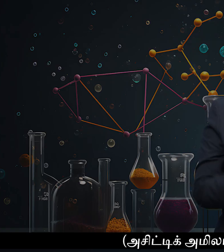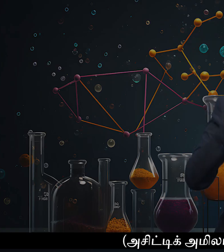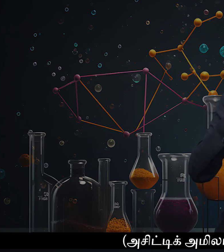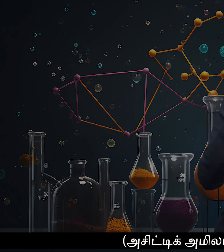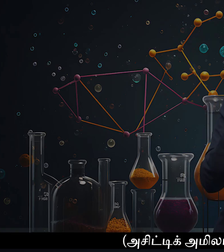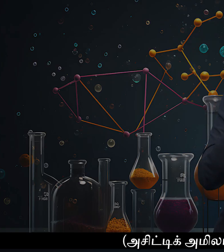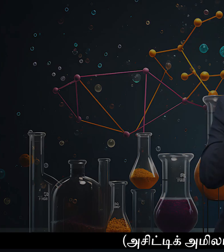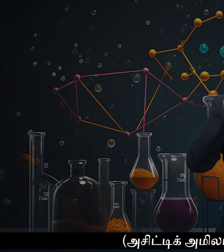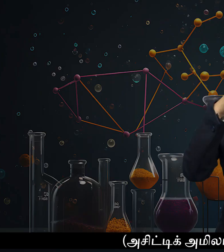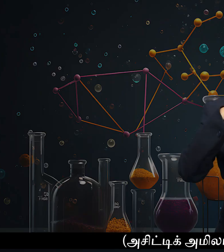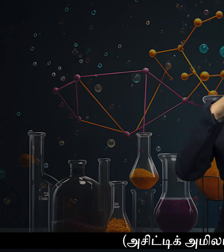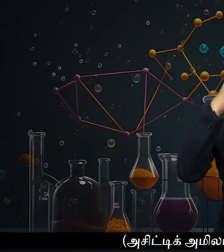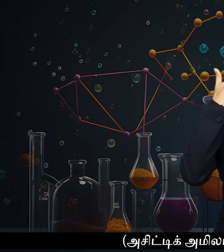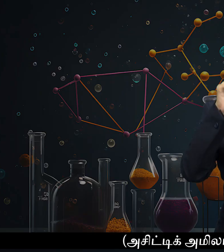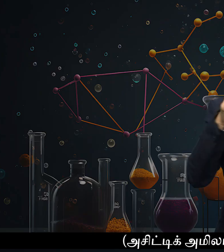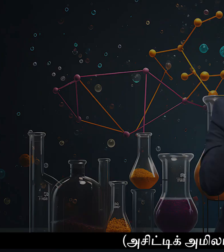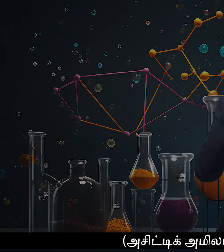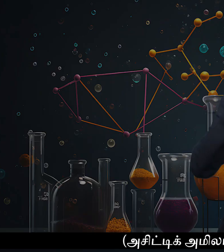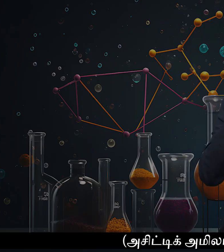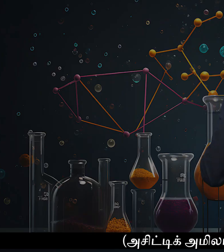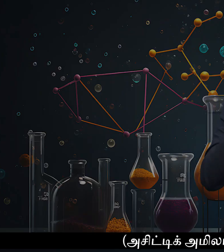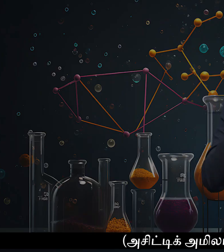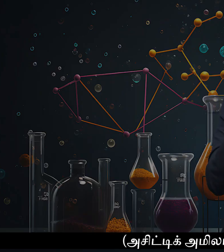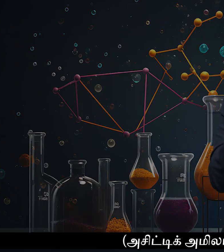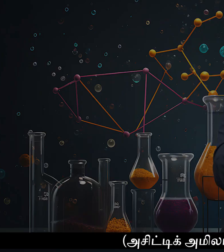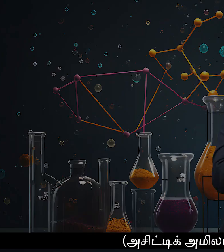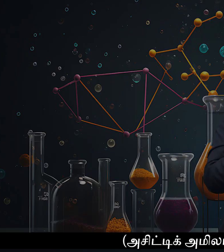அதாவது அசிட்டிக் அமிலம் ஆகியவற்றின் பண்புகள்.